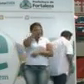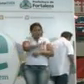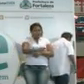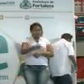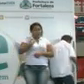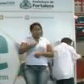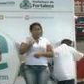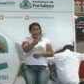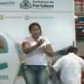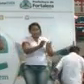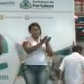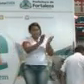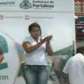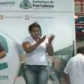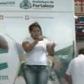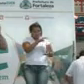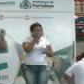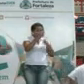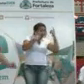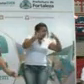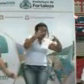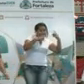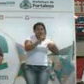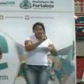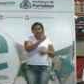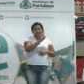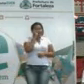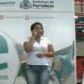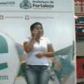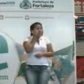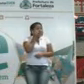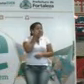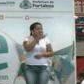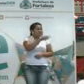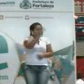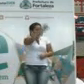Mostra as péssimas qualidades que o pobre tem.